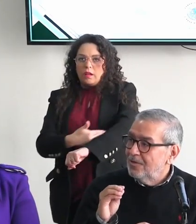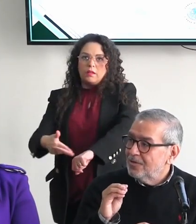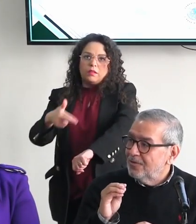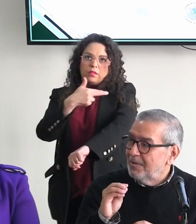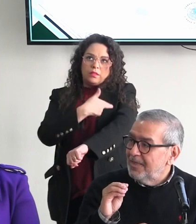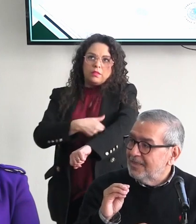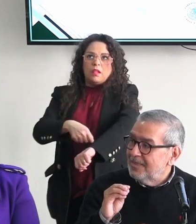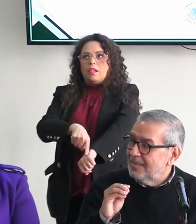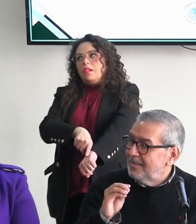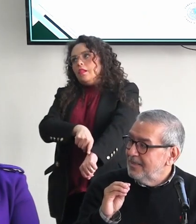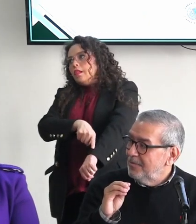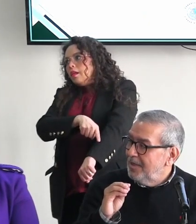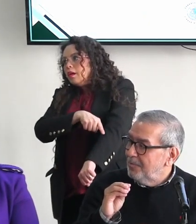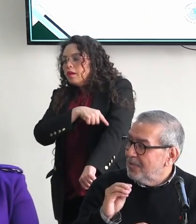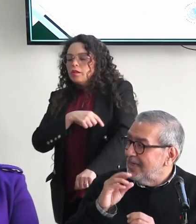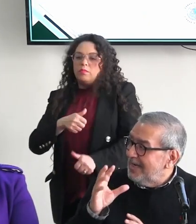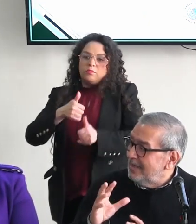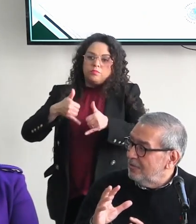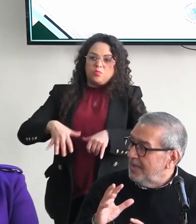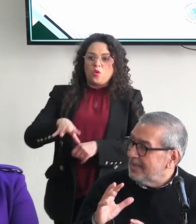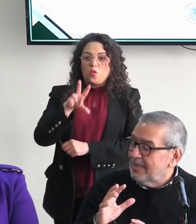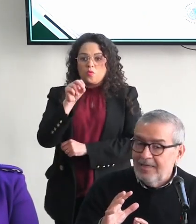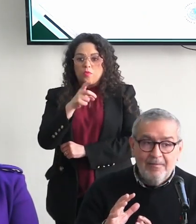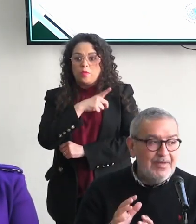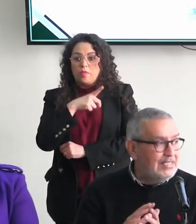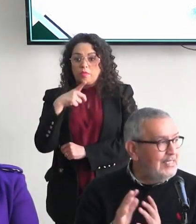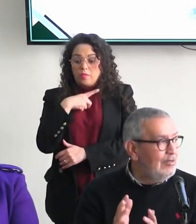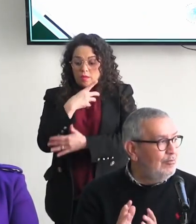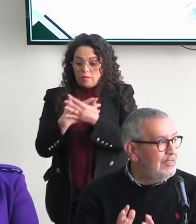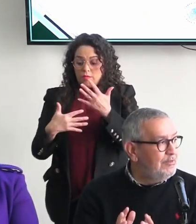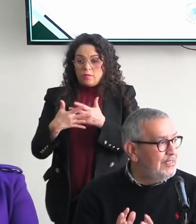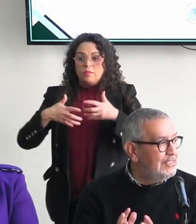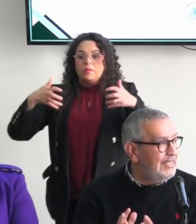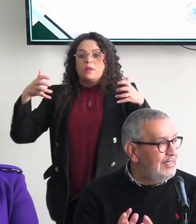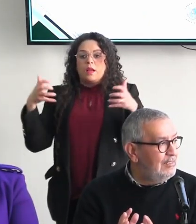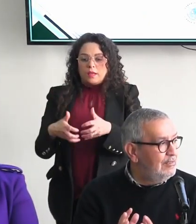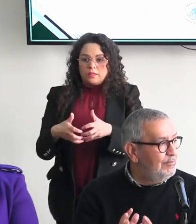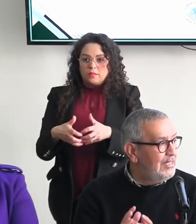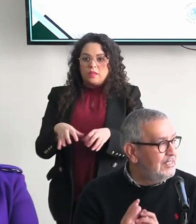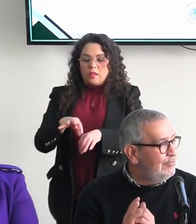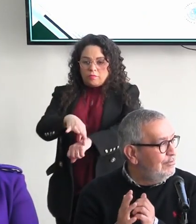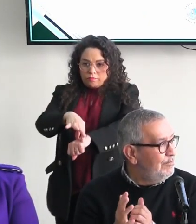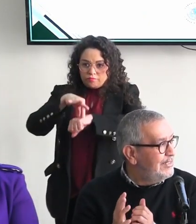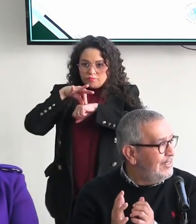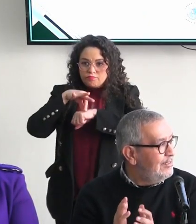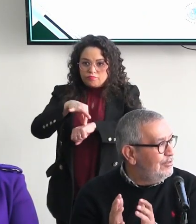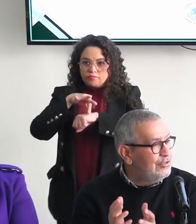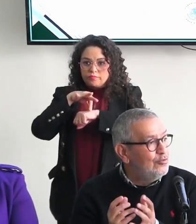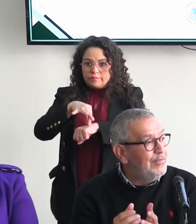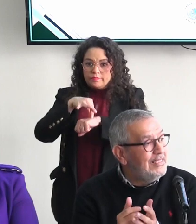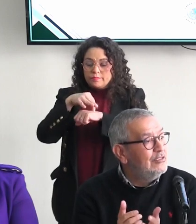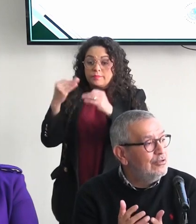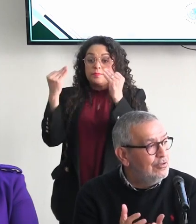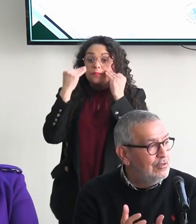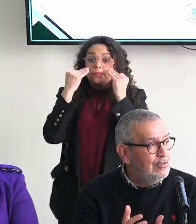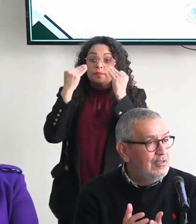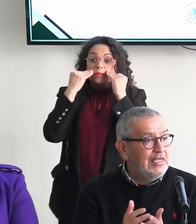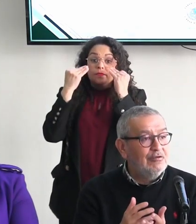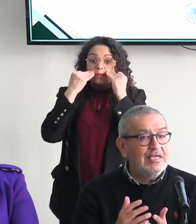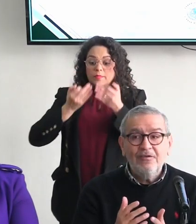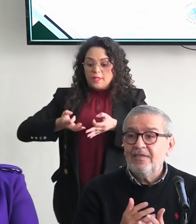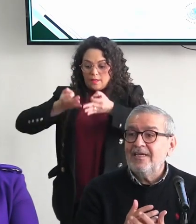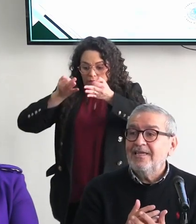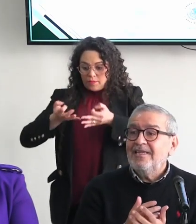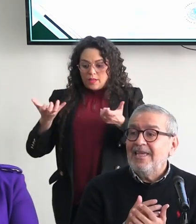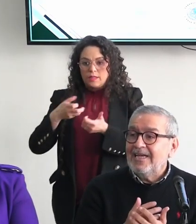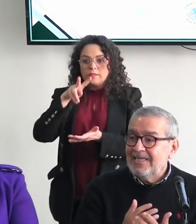escrito solamente porque la ley lo marca, para ser algo más vivencial para hacer un verdadero instrumento que